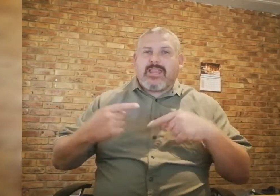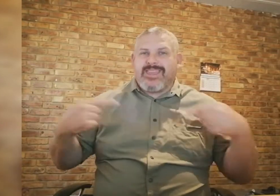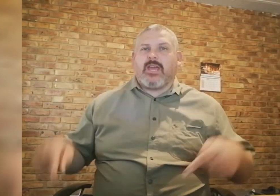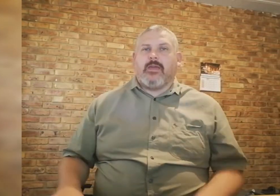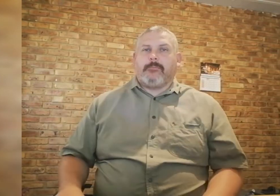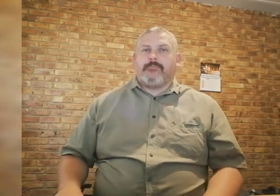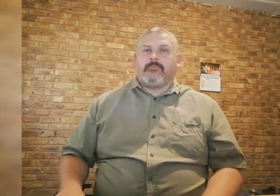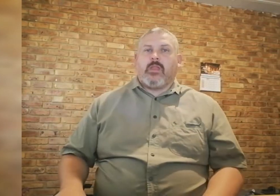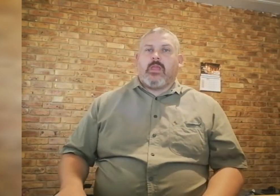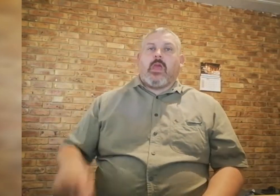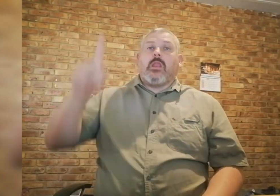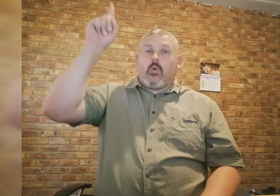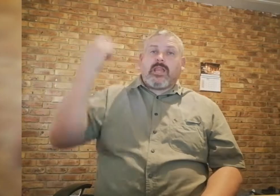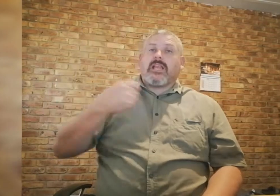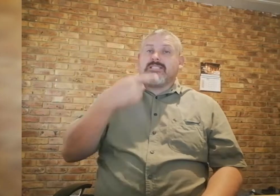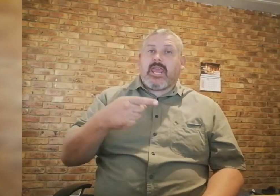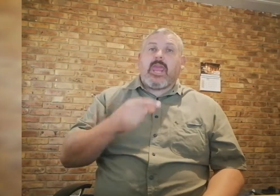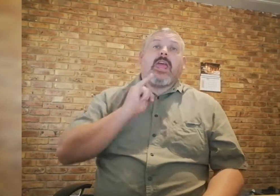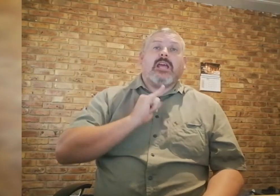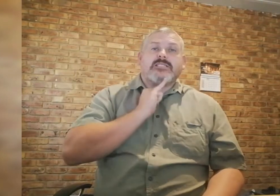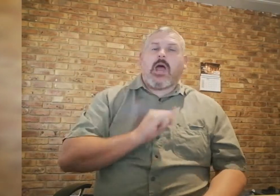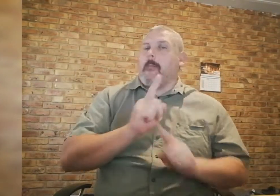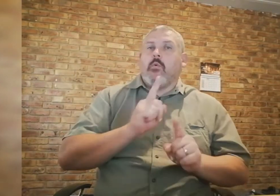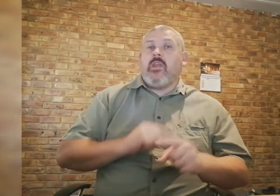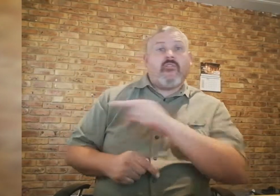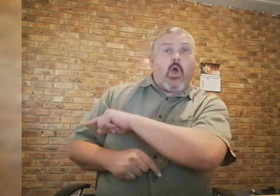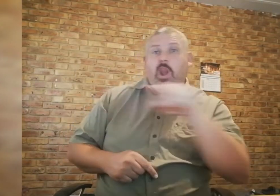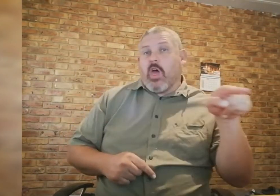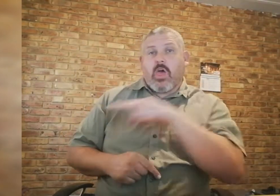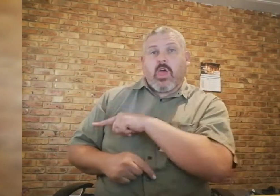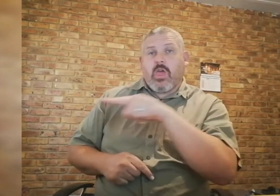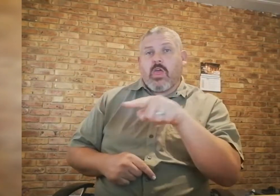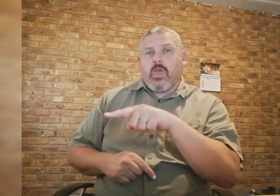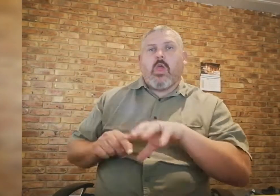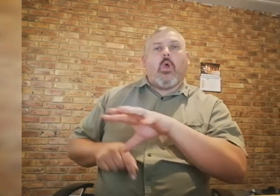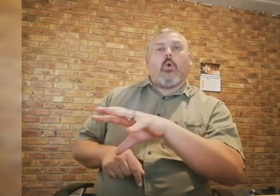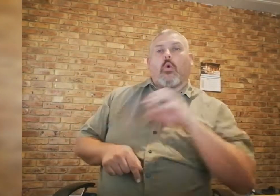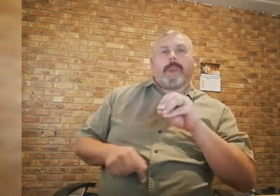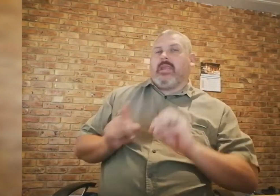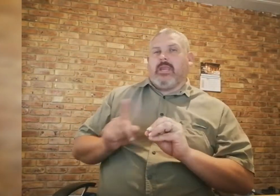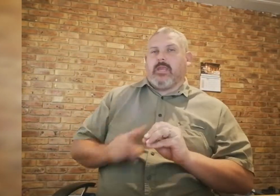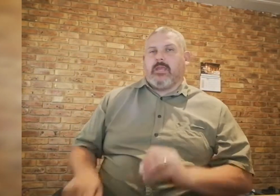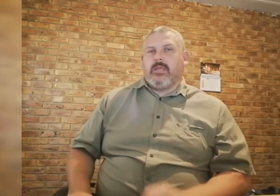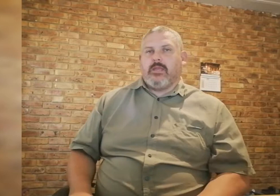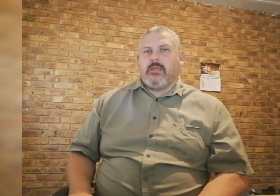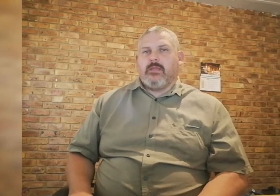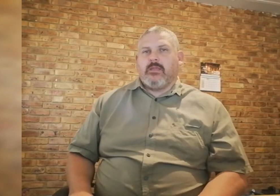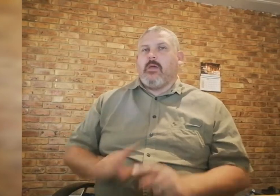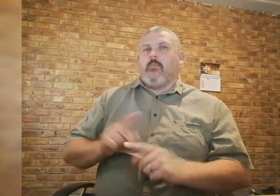slechte dinge. En God het gesê, Israel moet nie vir hulle kopie nie. Moet